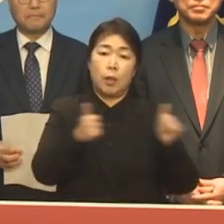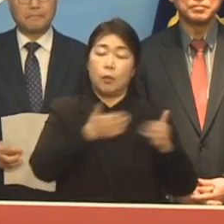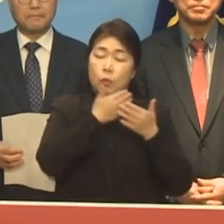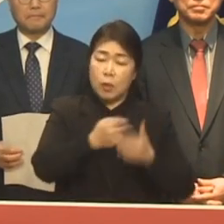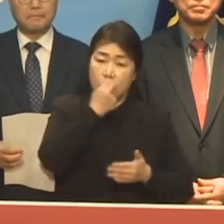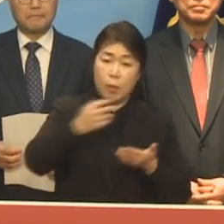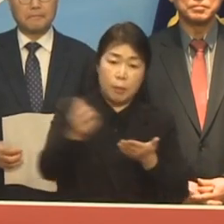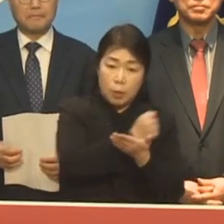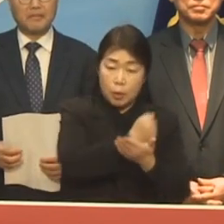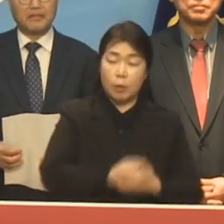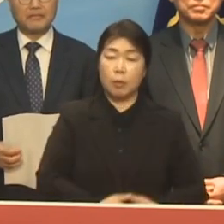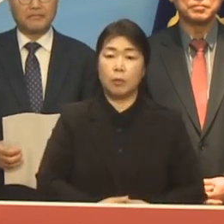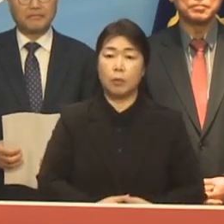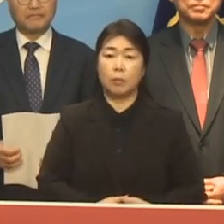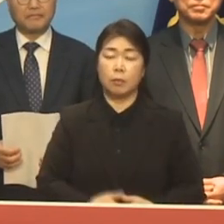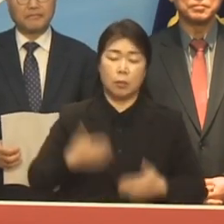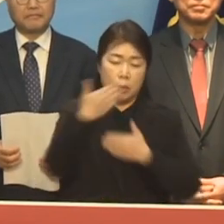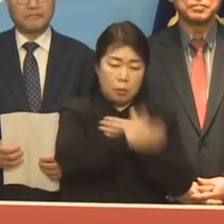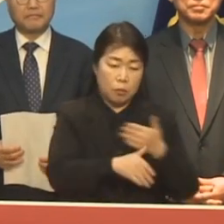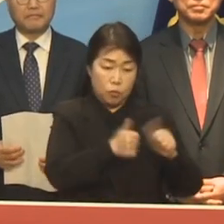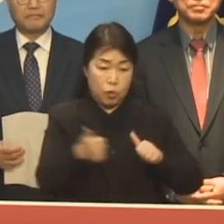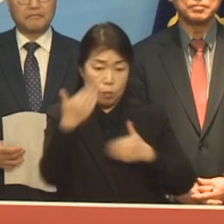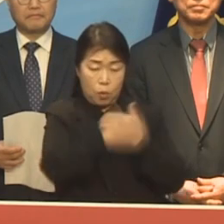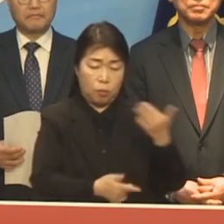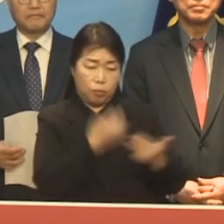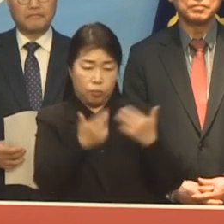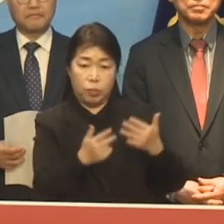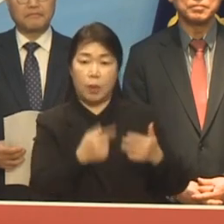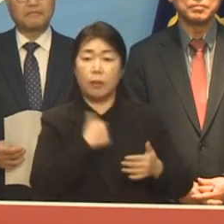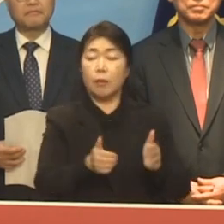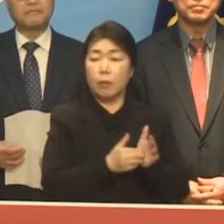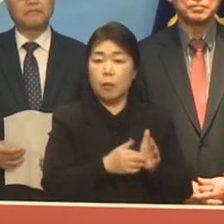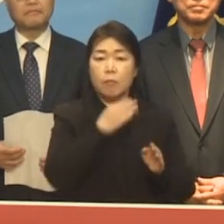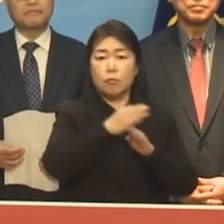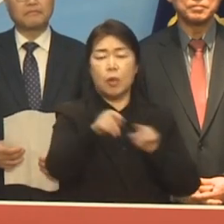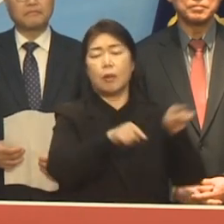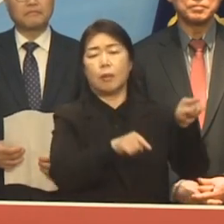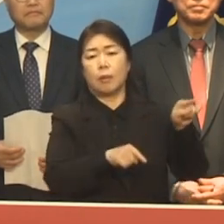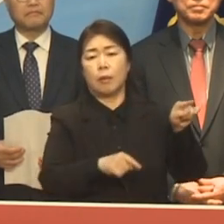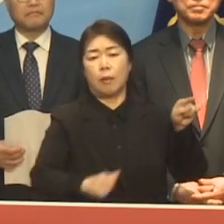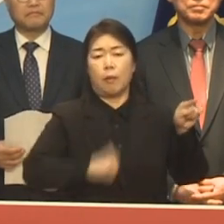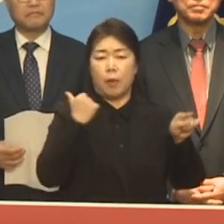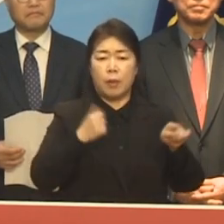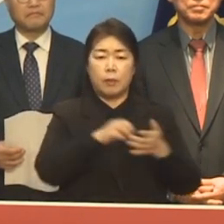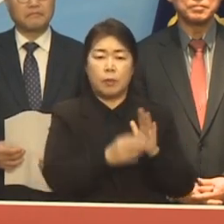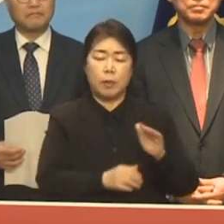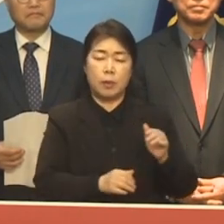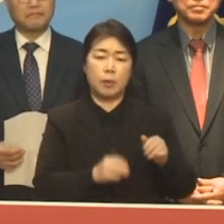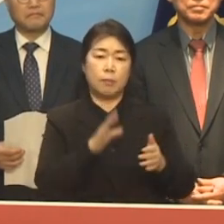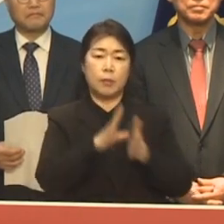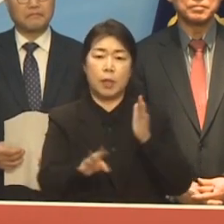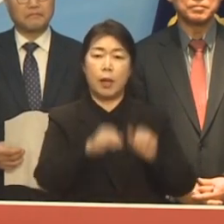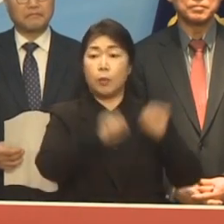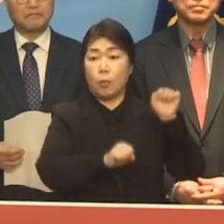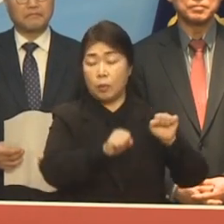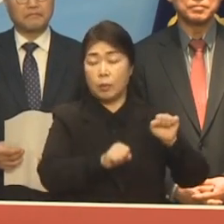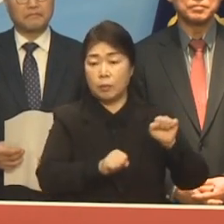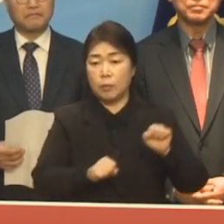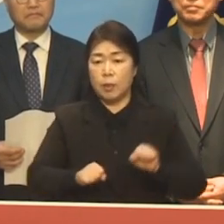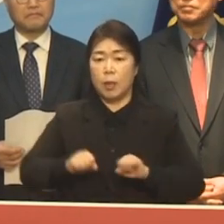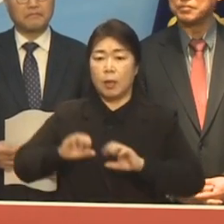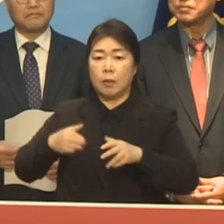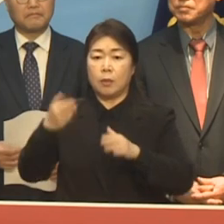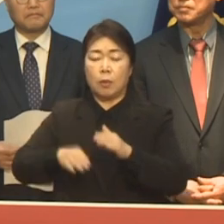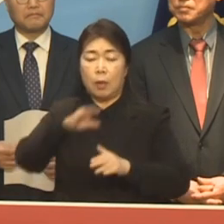생명을 빼앗고 시신까지 불태우는 북한의 반윤련적이고 천인공노할 만행에 대해 정상국가로서